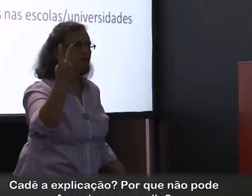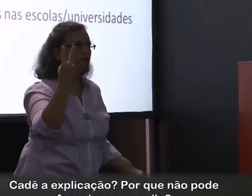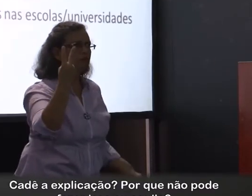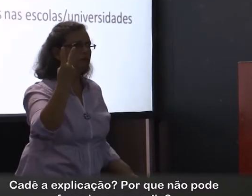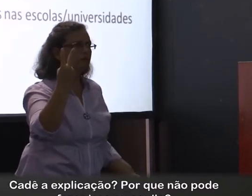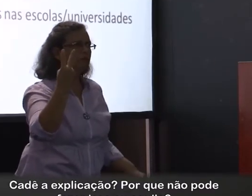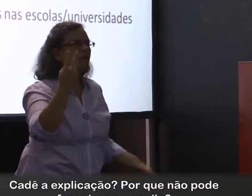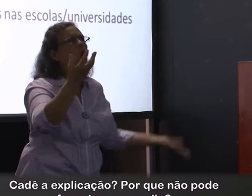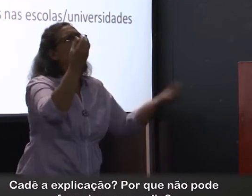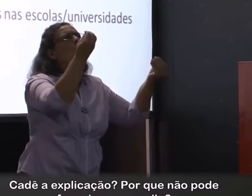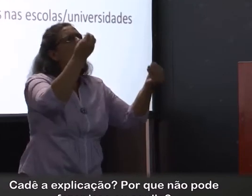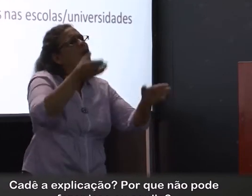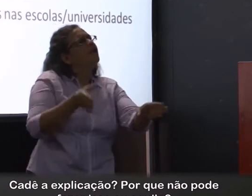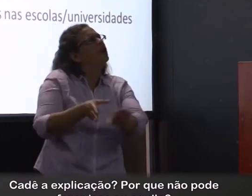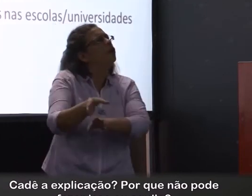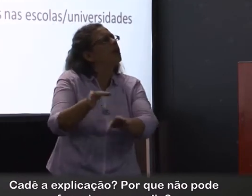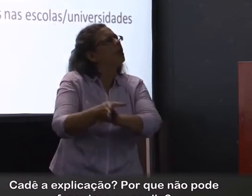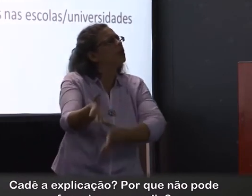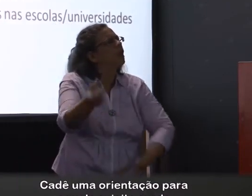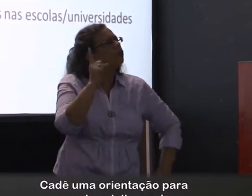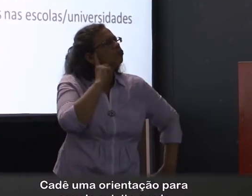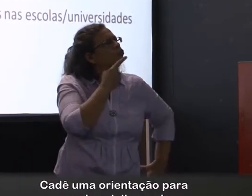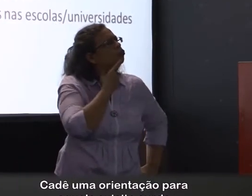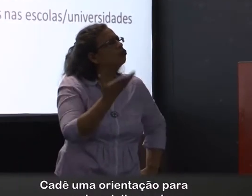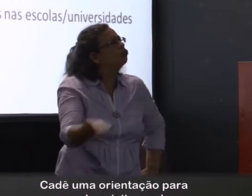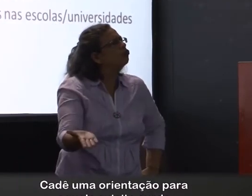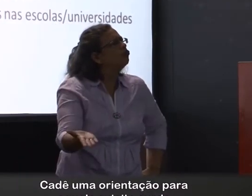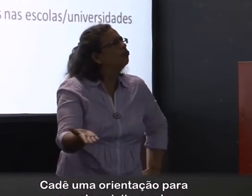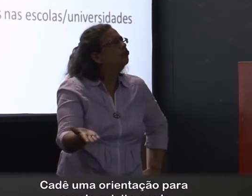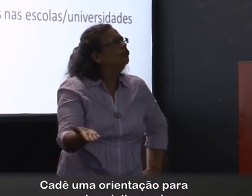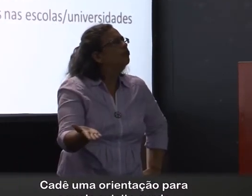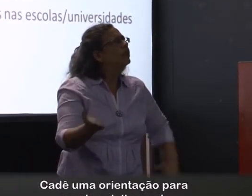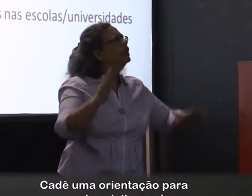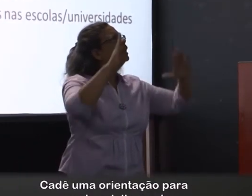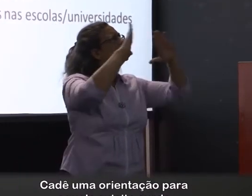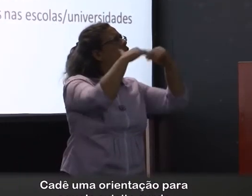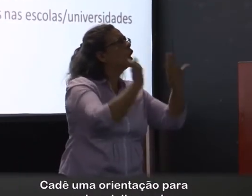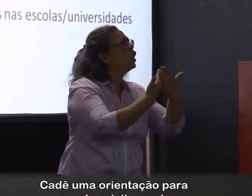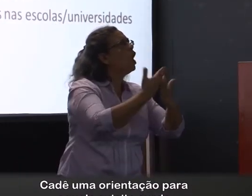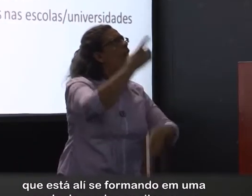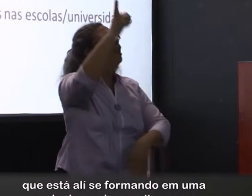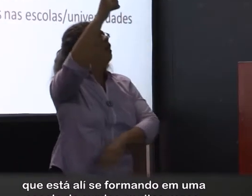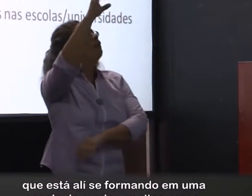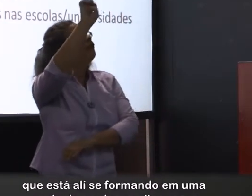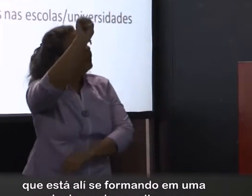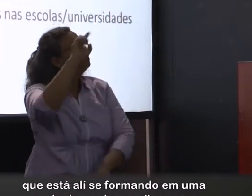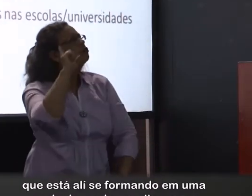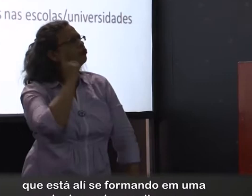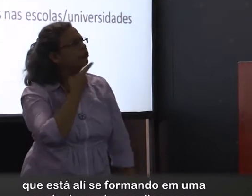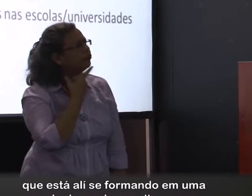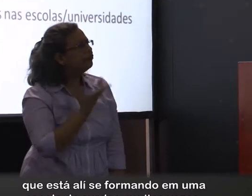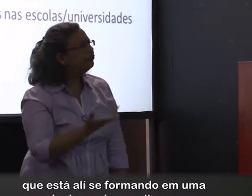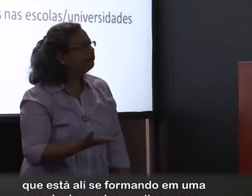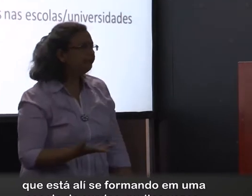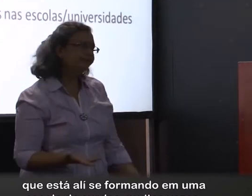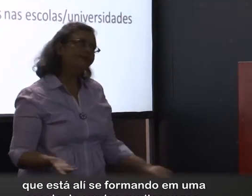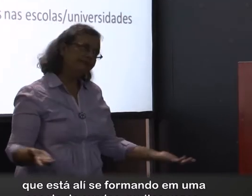não pode fazer isso ou aquilo? Então, cadê uma orientação para aquele sujeito surdo que está ali se formando numa escola de surdos